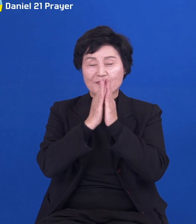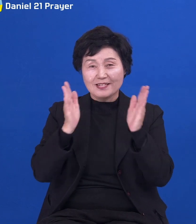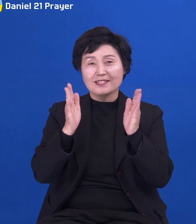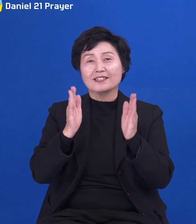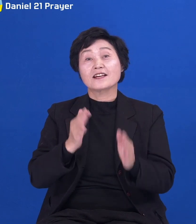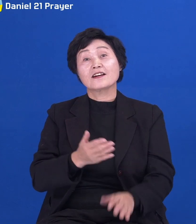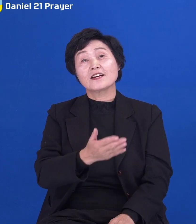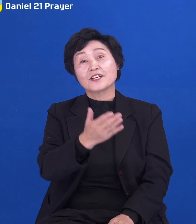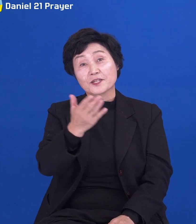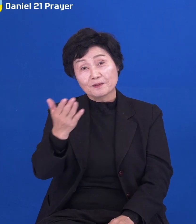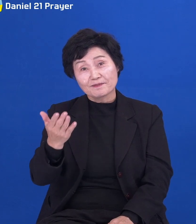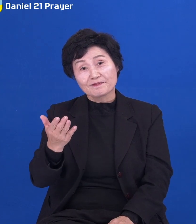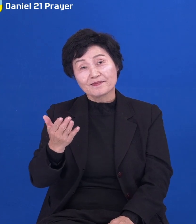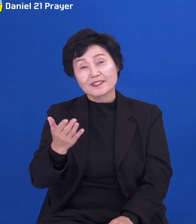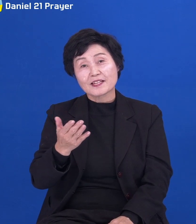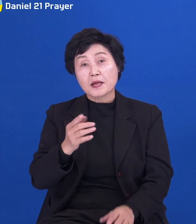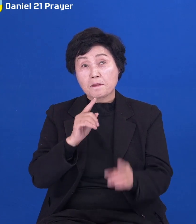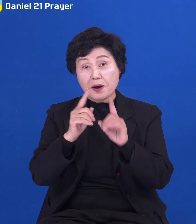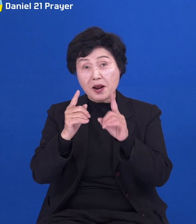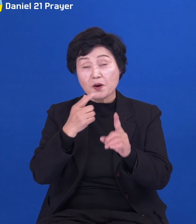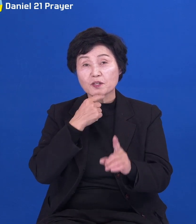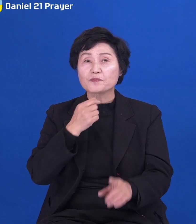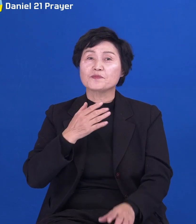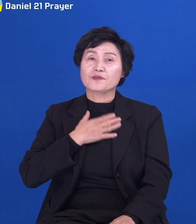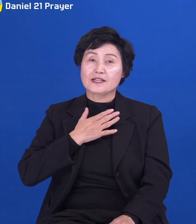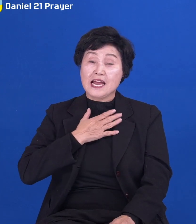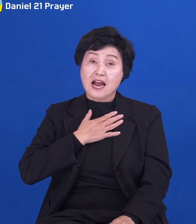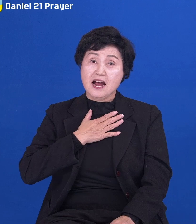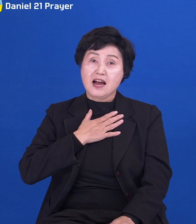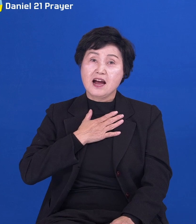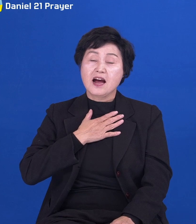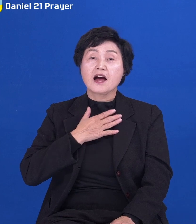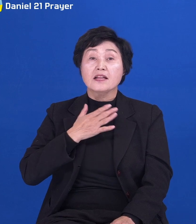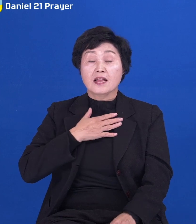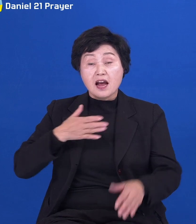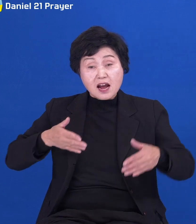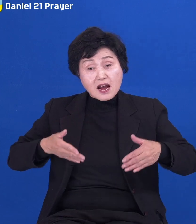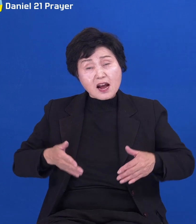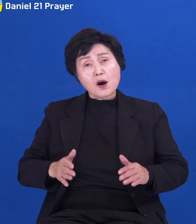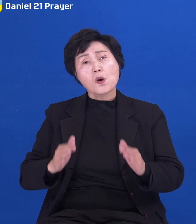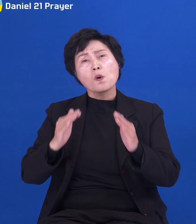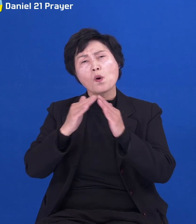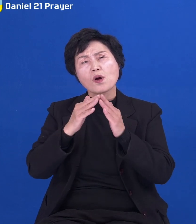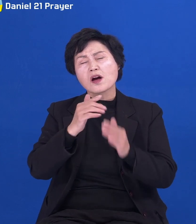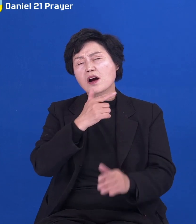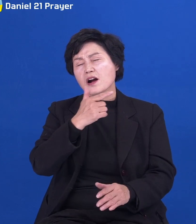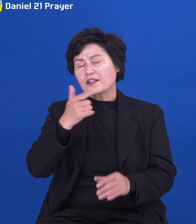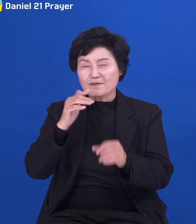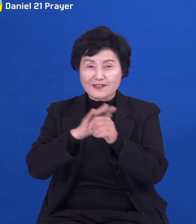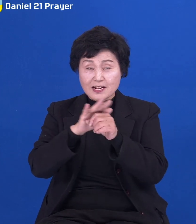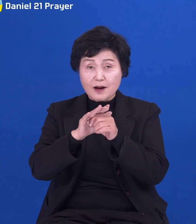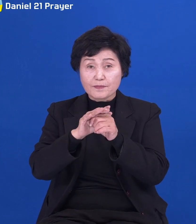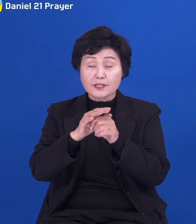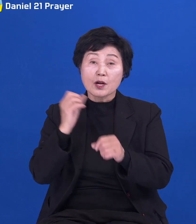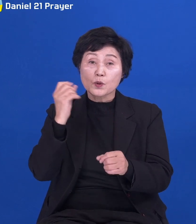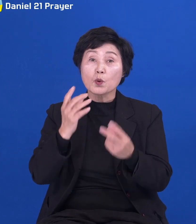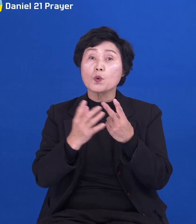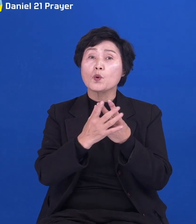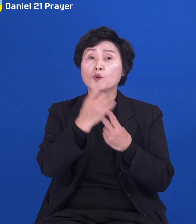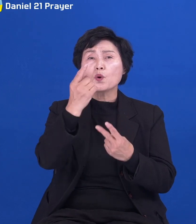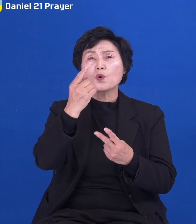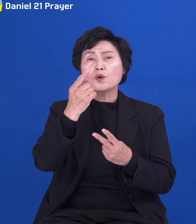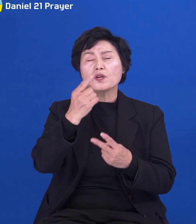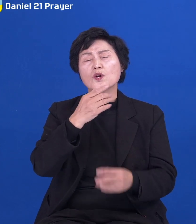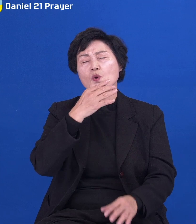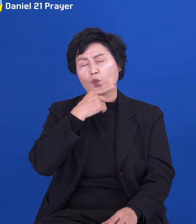여러분, 저는 내가 나서 자란 고향을 너무너무 사랑합니다. 그리고 통일도 더욱 원합니다. 그러자면